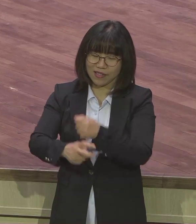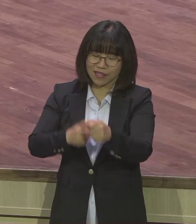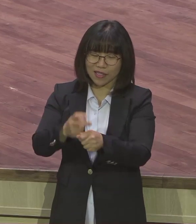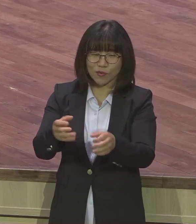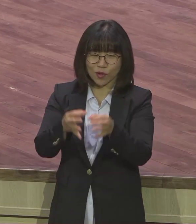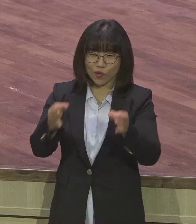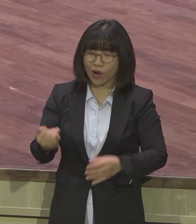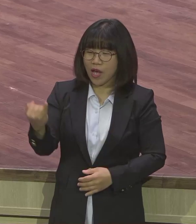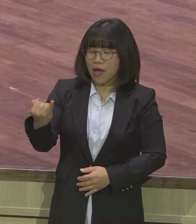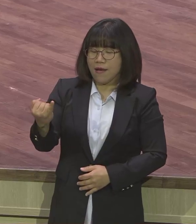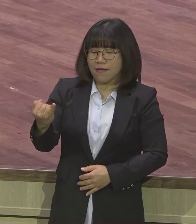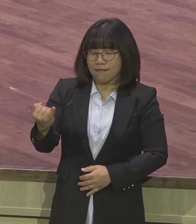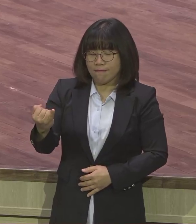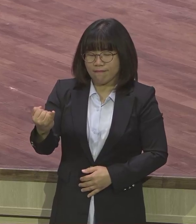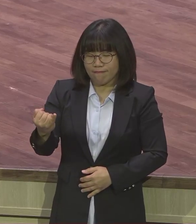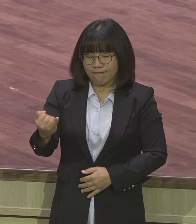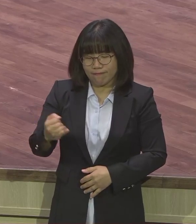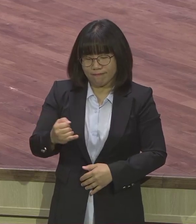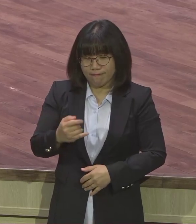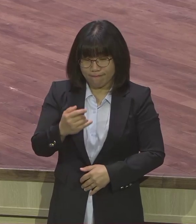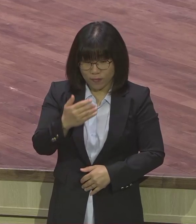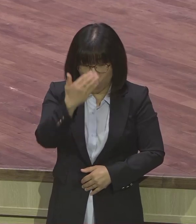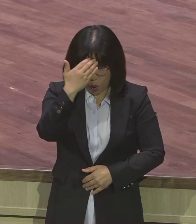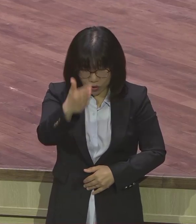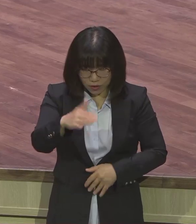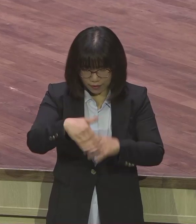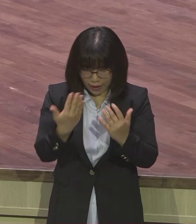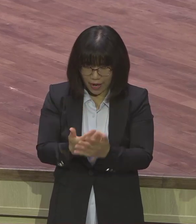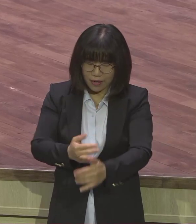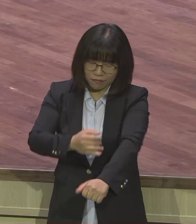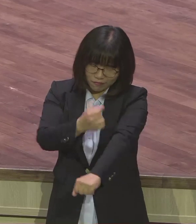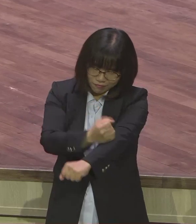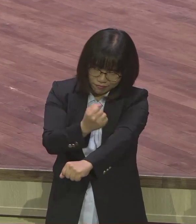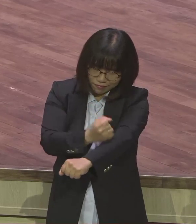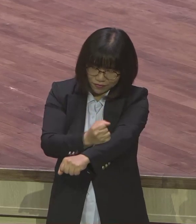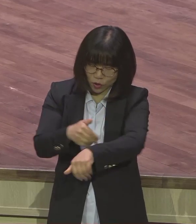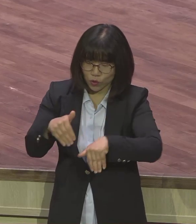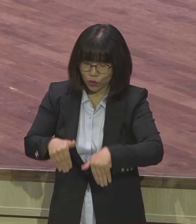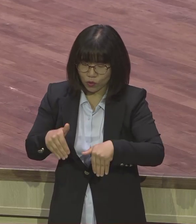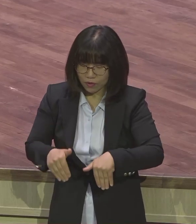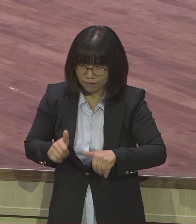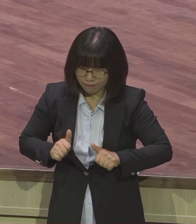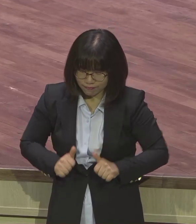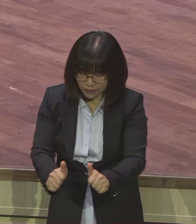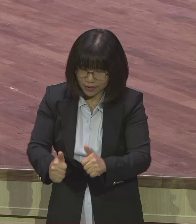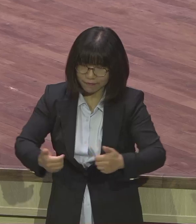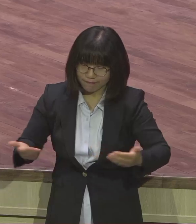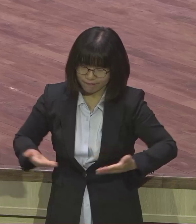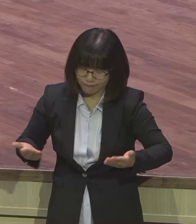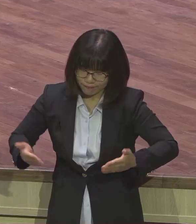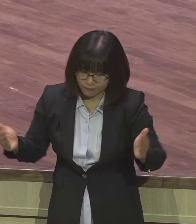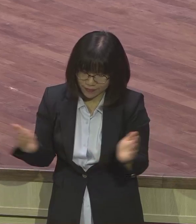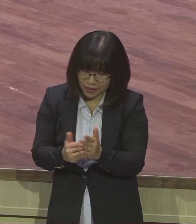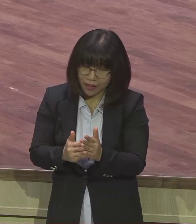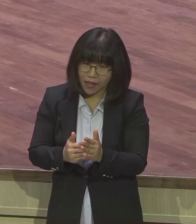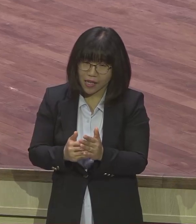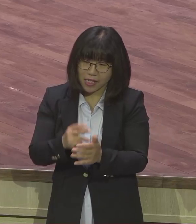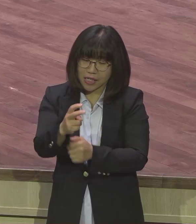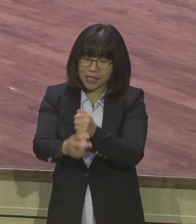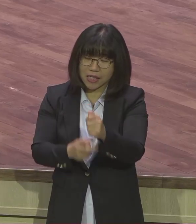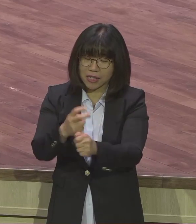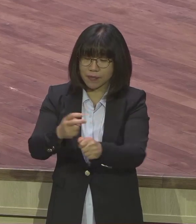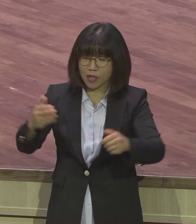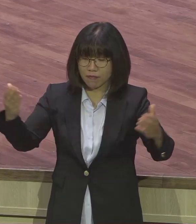이제 일만 한 거요. 하나도 품삯도 안 받고 그냥 종으로 일을 한 거예요. 그 20년 되었으니까 이제 가게 해